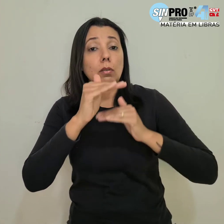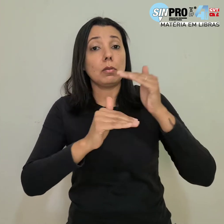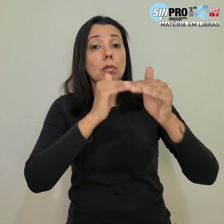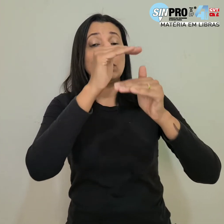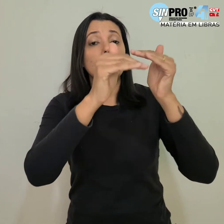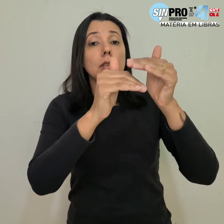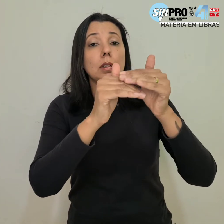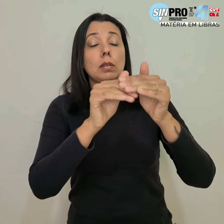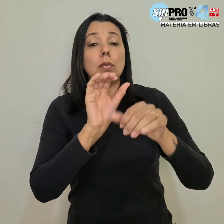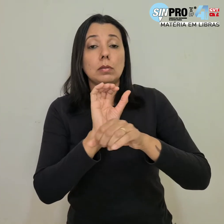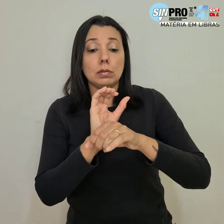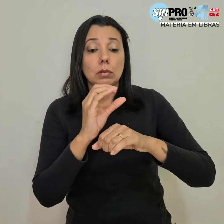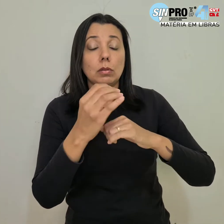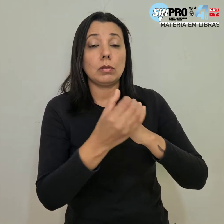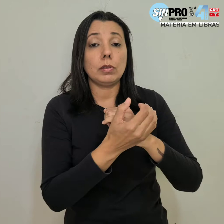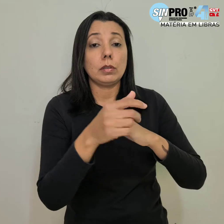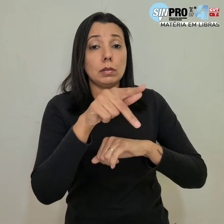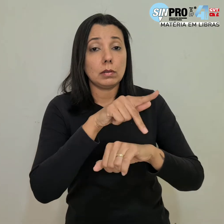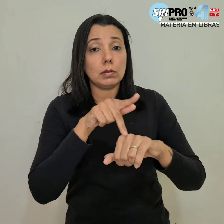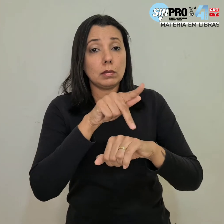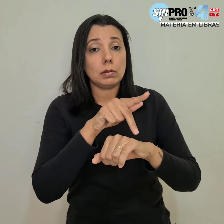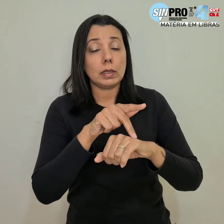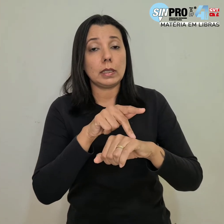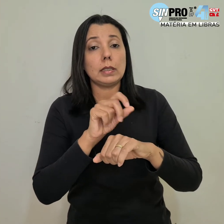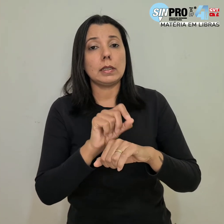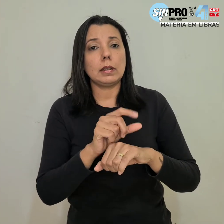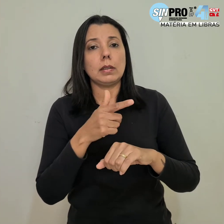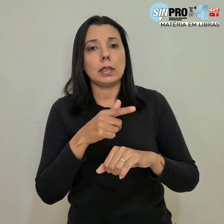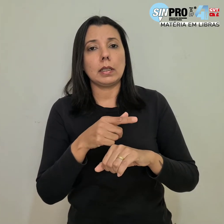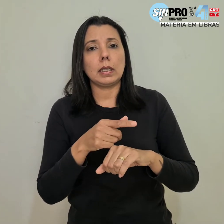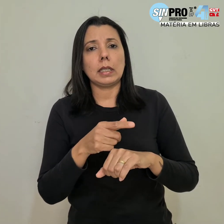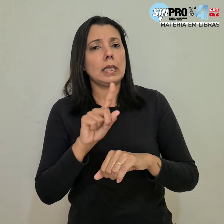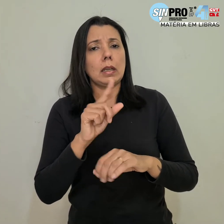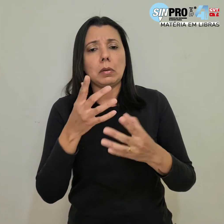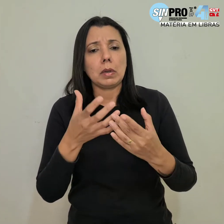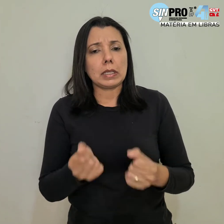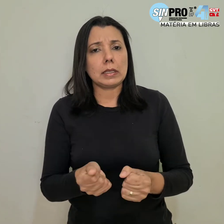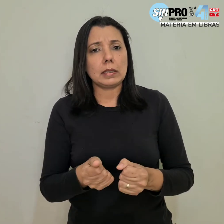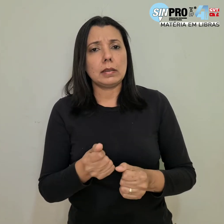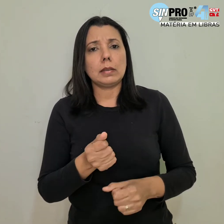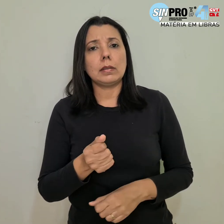da pandemia de Covid-19 no país é a necropolítica do governo federal.